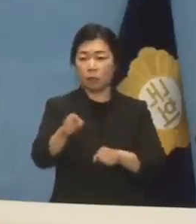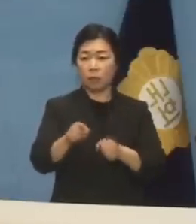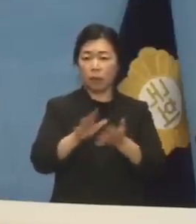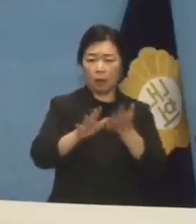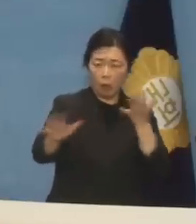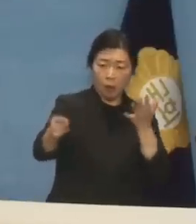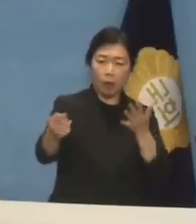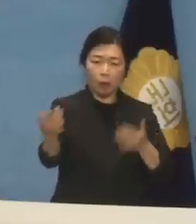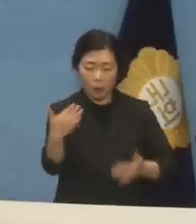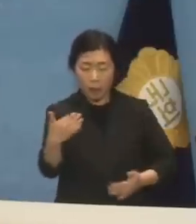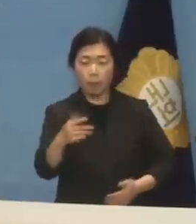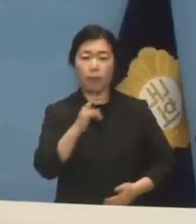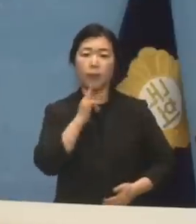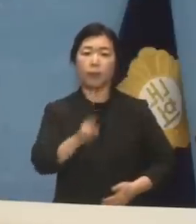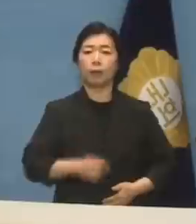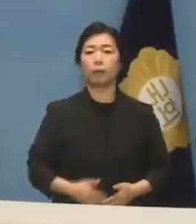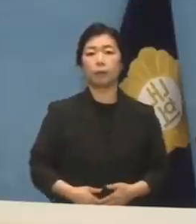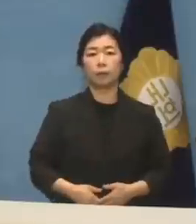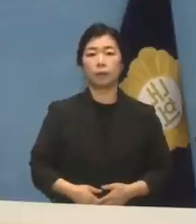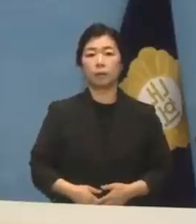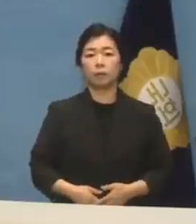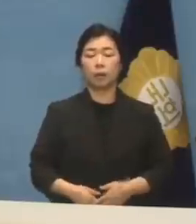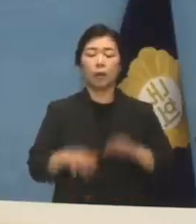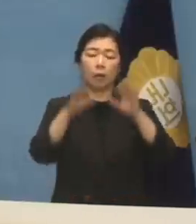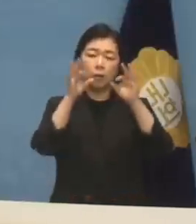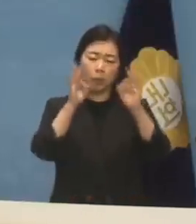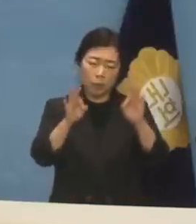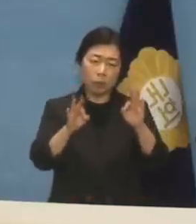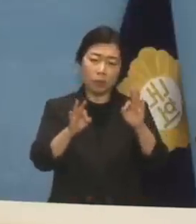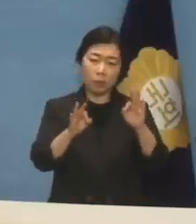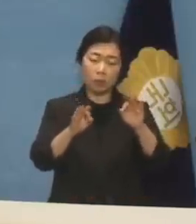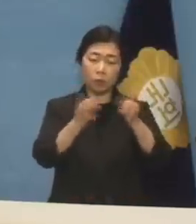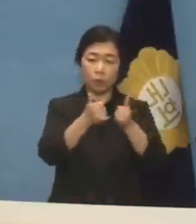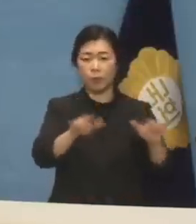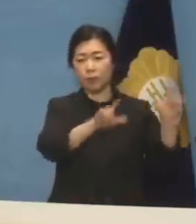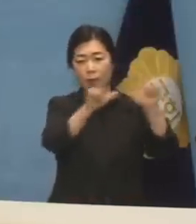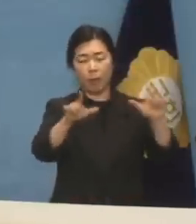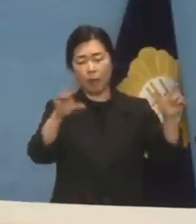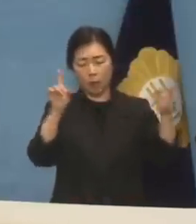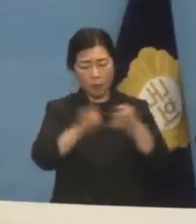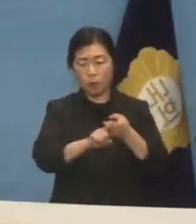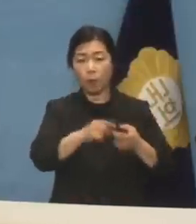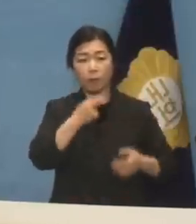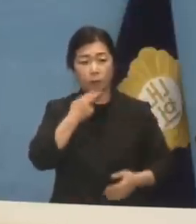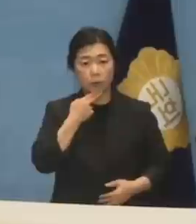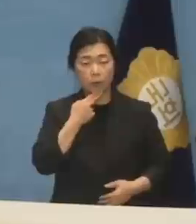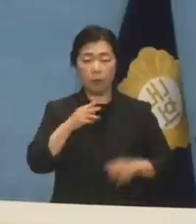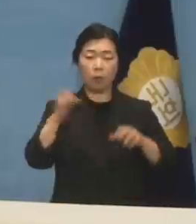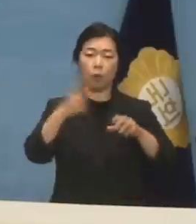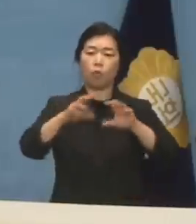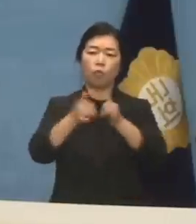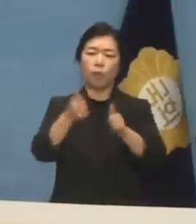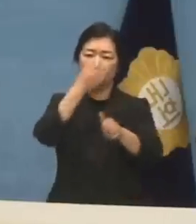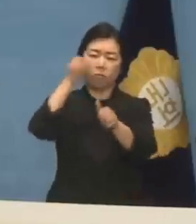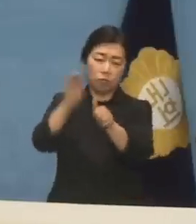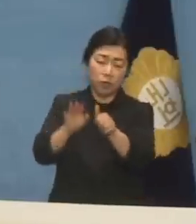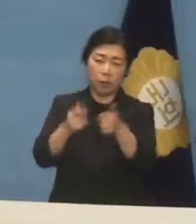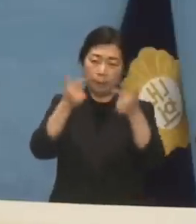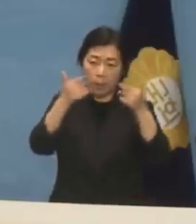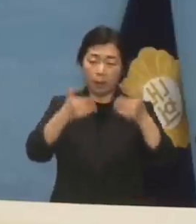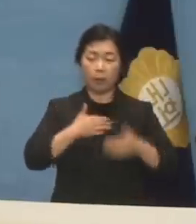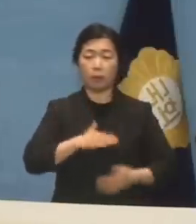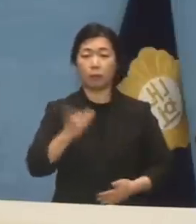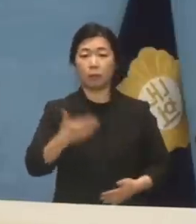나라입니다. 저는 이것만 봐도 이자들이 얼마나 민생에 관심이 없고 국민들을 무시하고 있는지가 드러나는